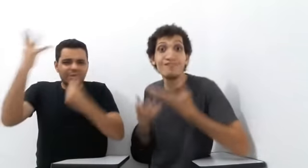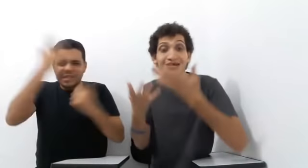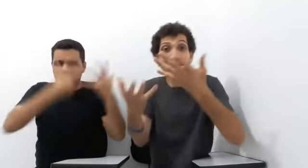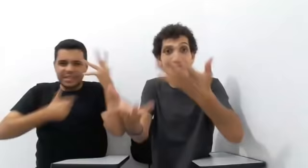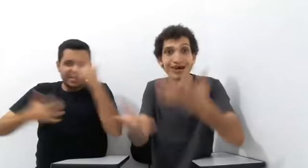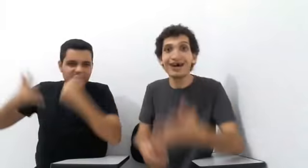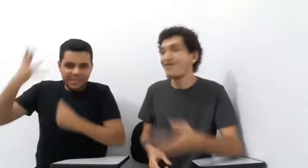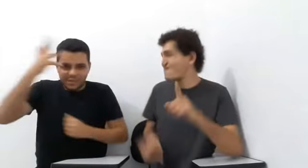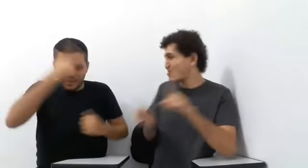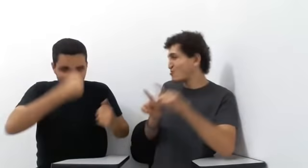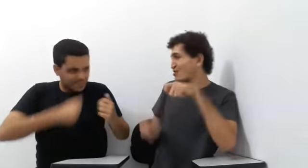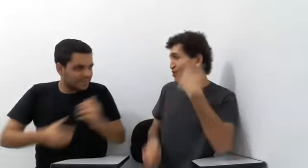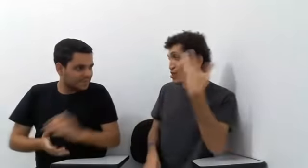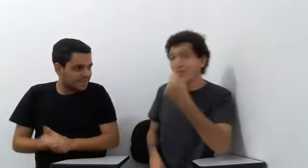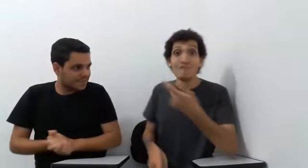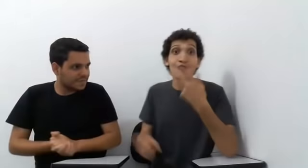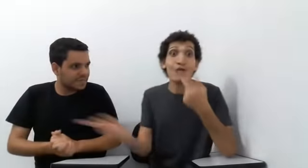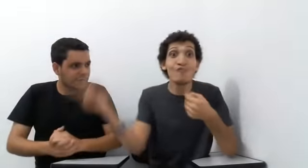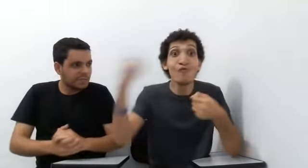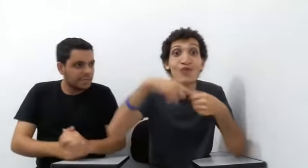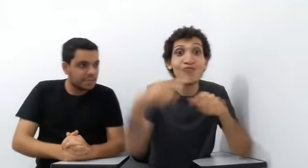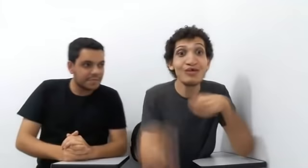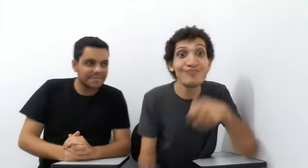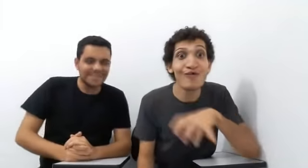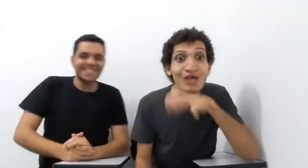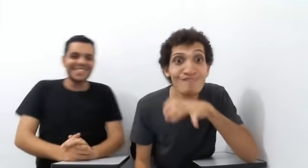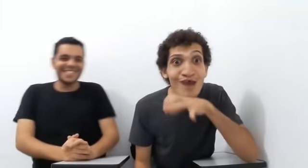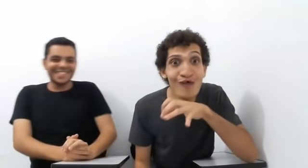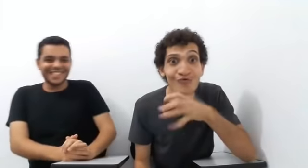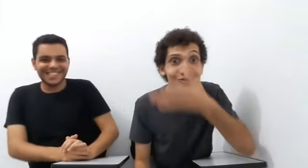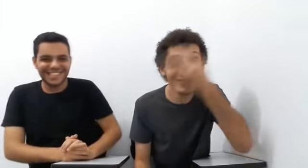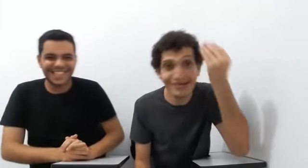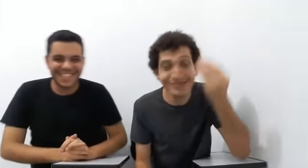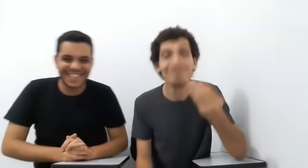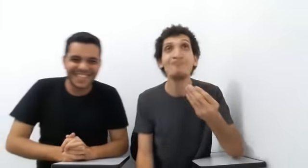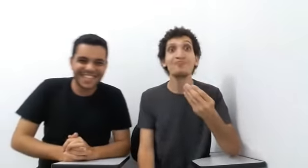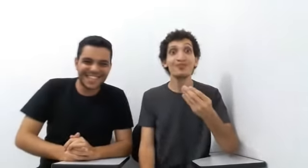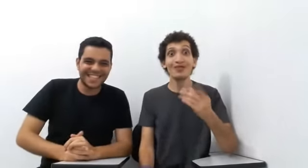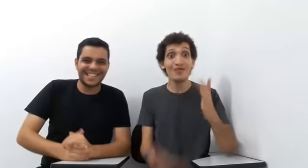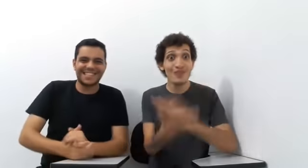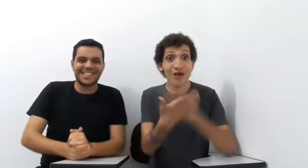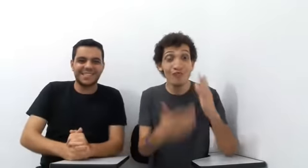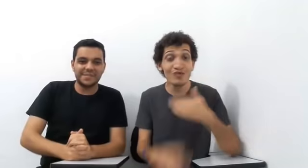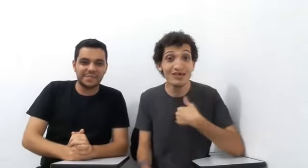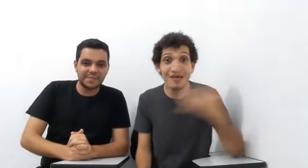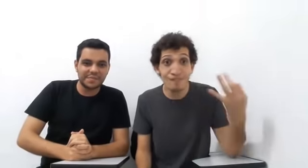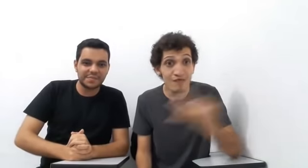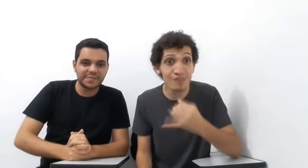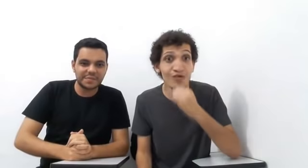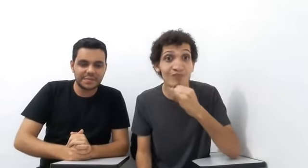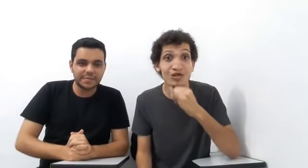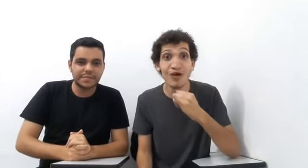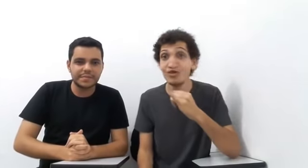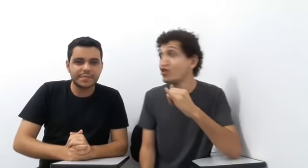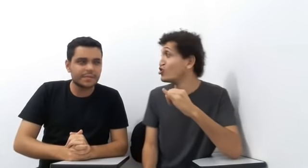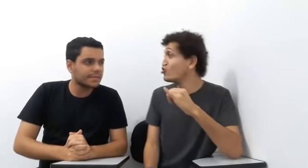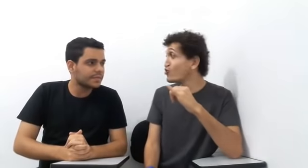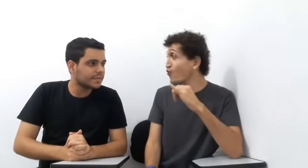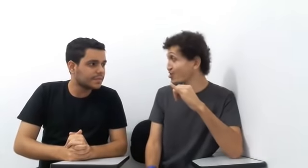Lindo. Quando voltando no final de animal, tem alguns que é, por exemplo, final de